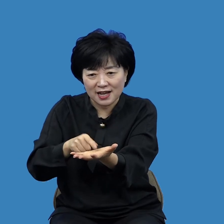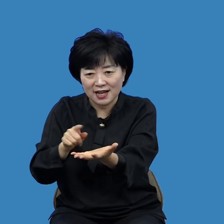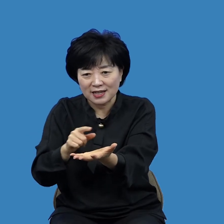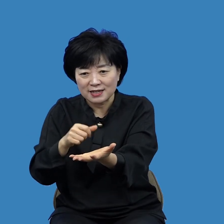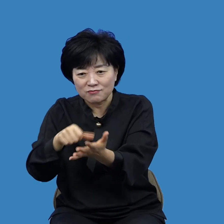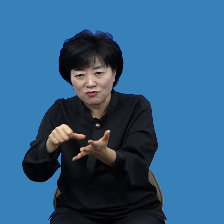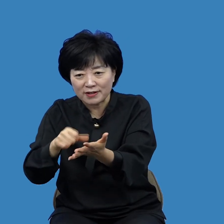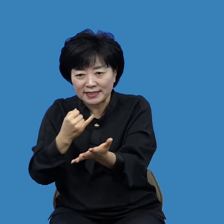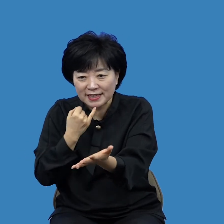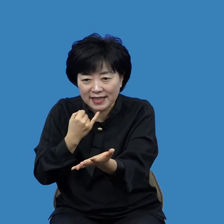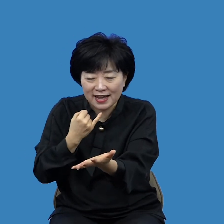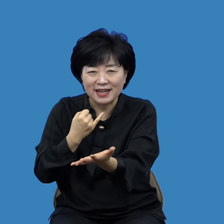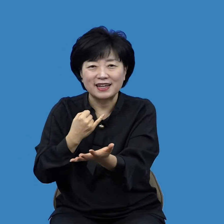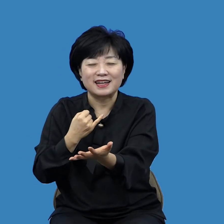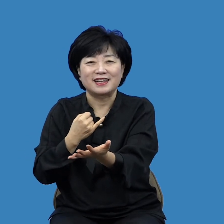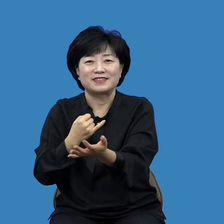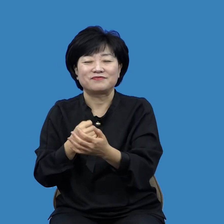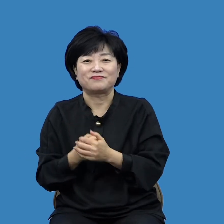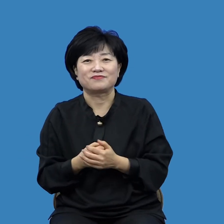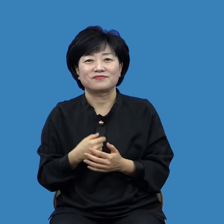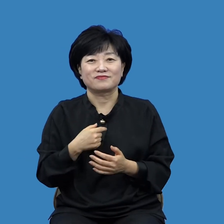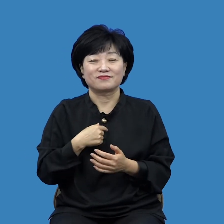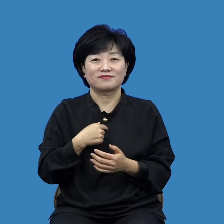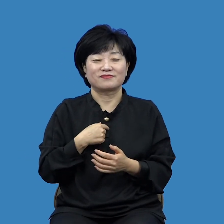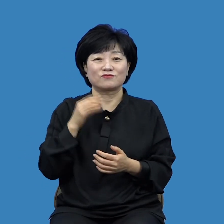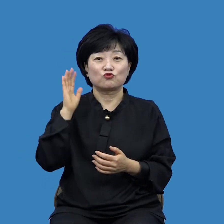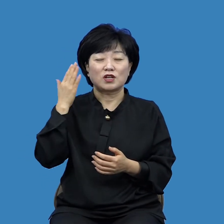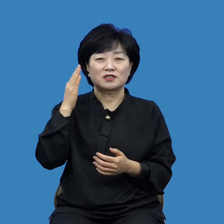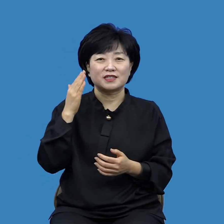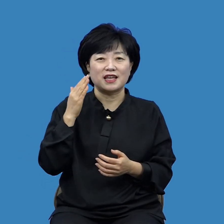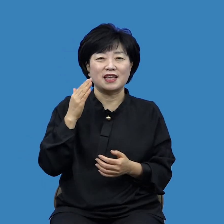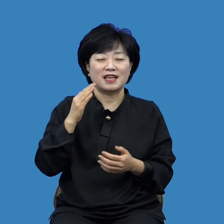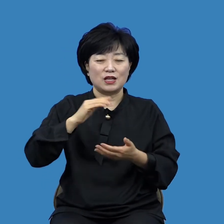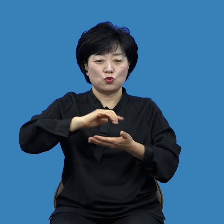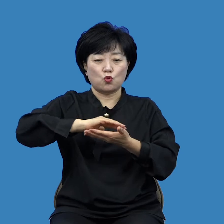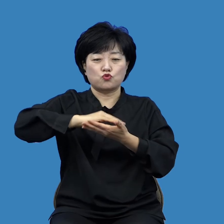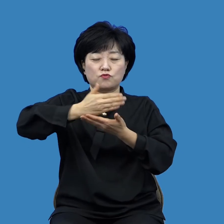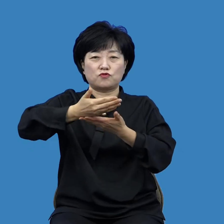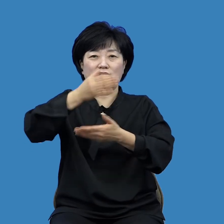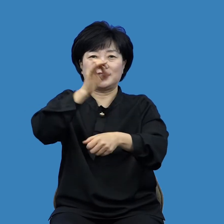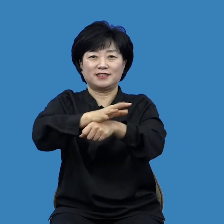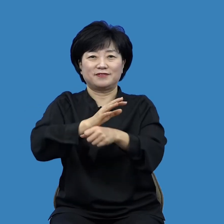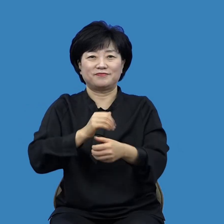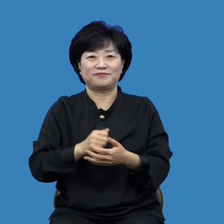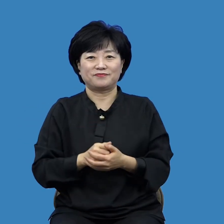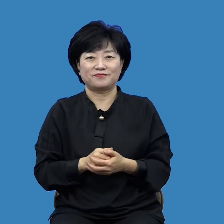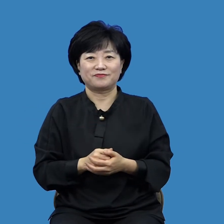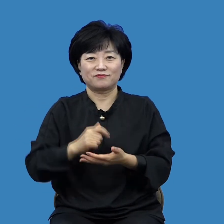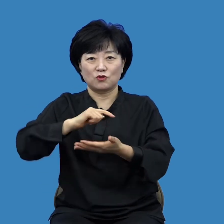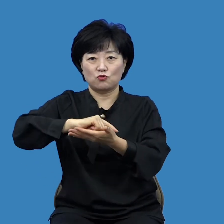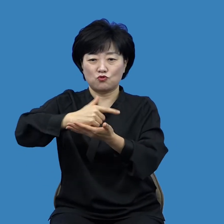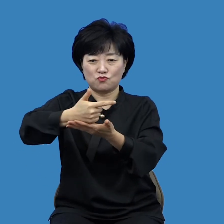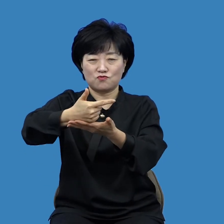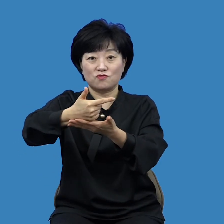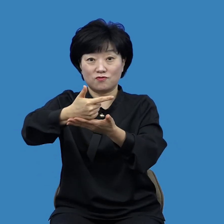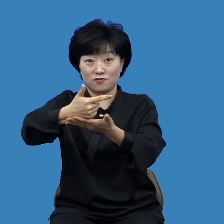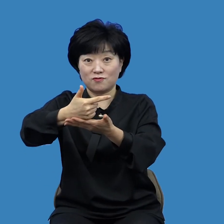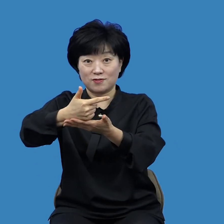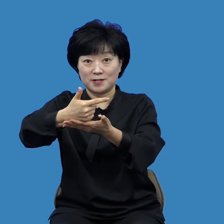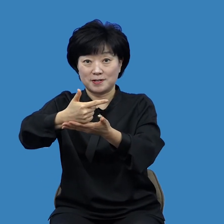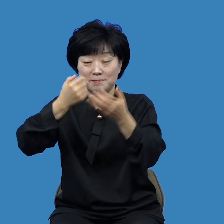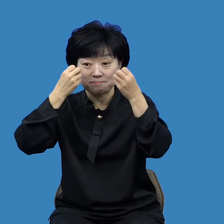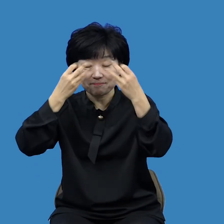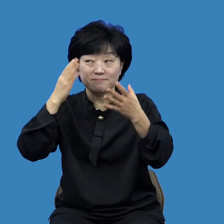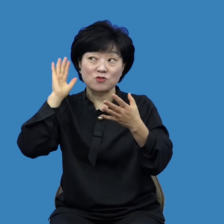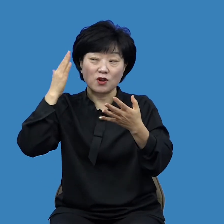그거? 저는 최근에 노트북을 하나 샀어요. 제가 아주 큰 맘 먹고 몇 년 동안 낡은 노트북을 들고 다니다가